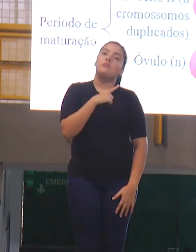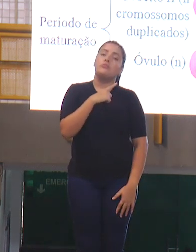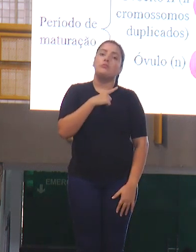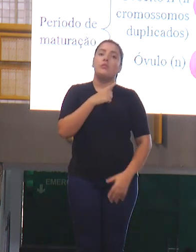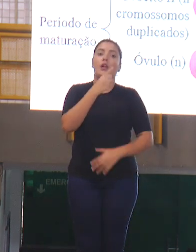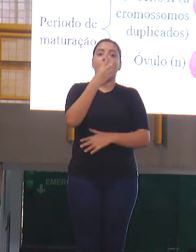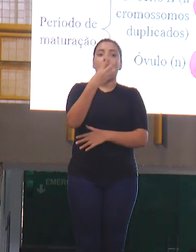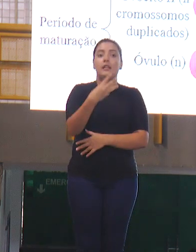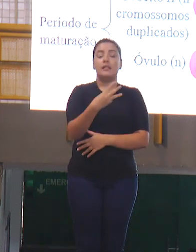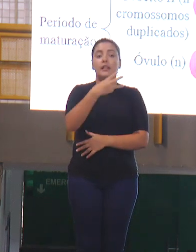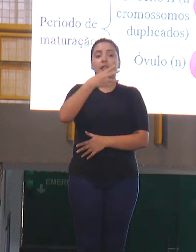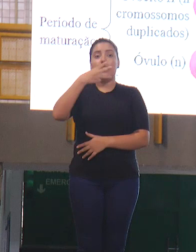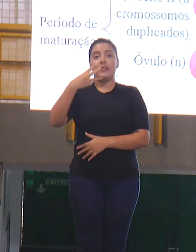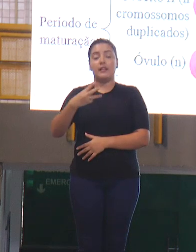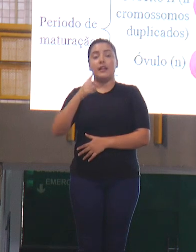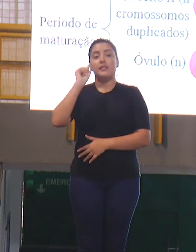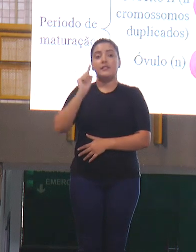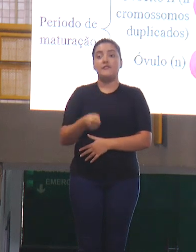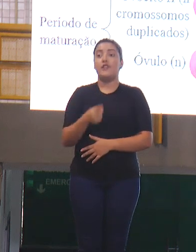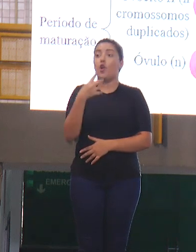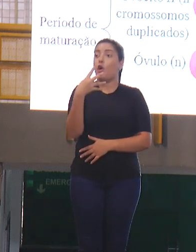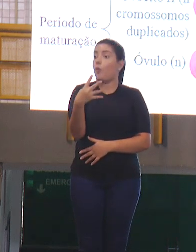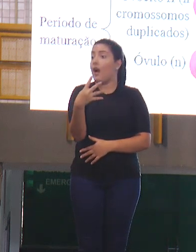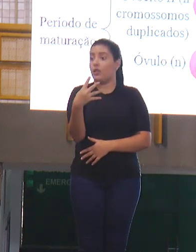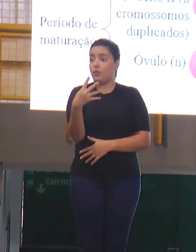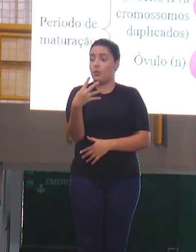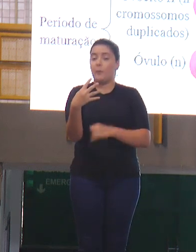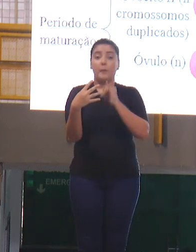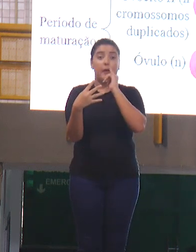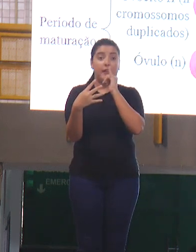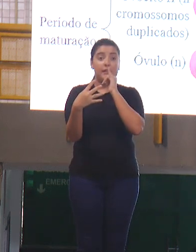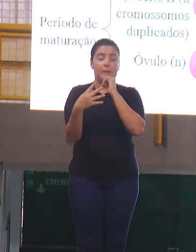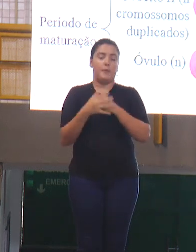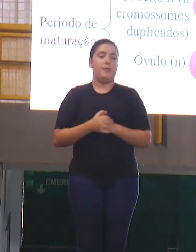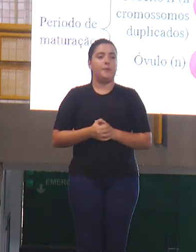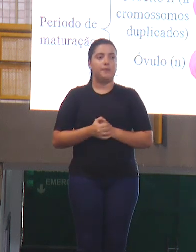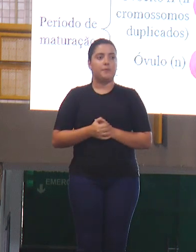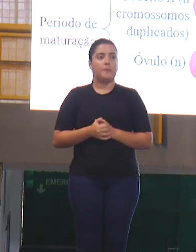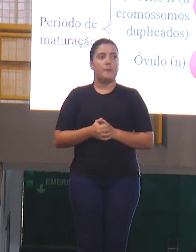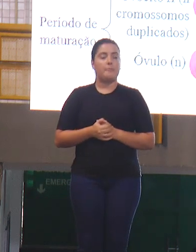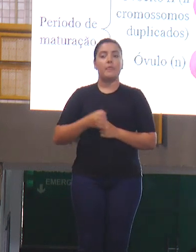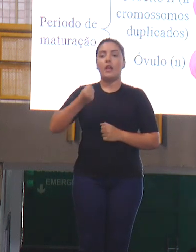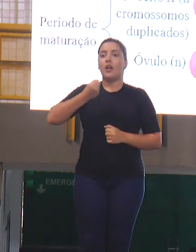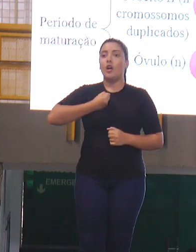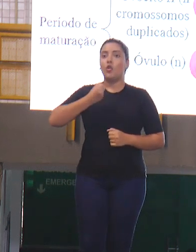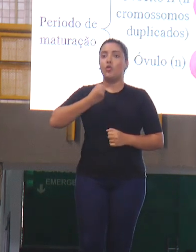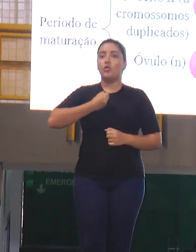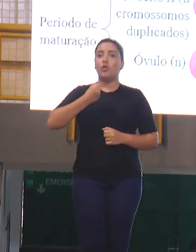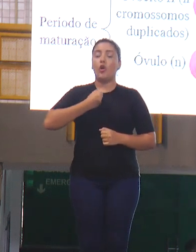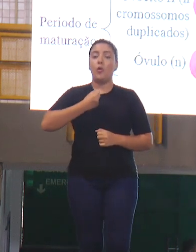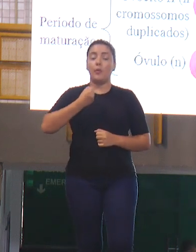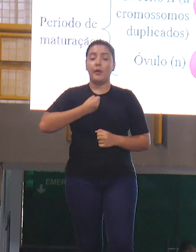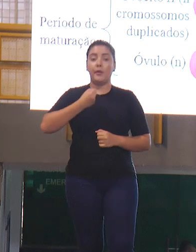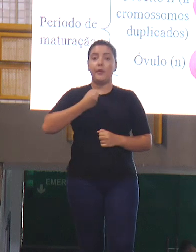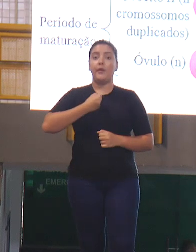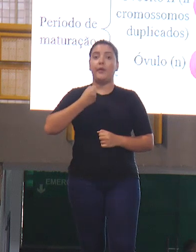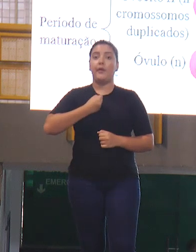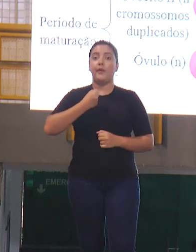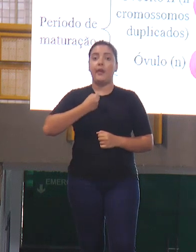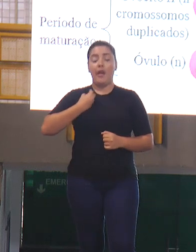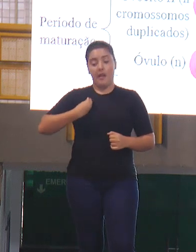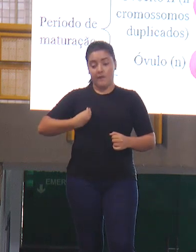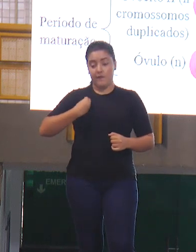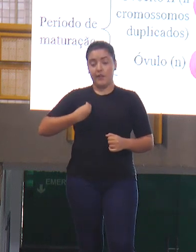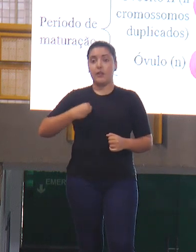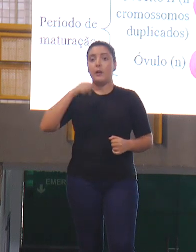dá 33,4. Ou seja, seria mais ou menos o número de tempo em anos que a vida